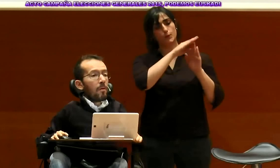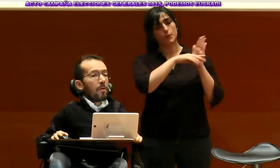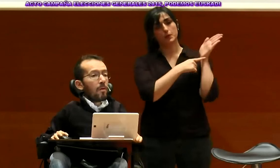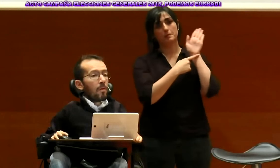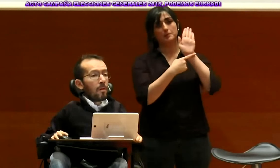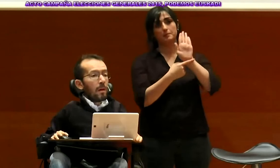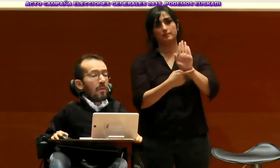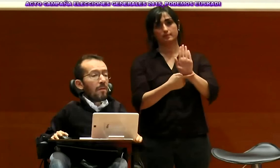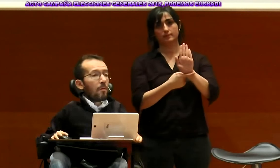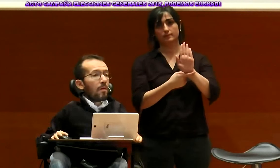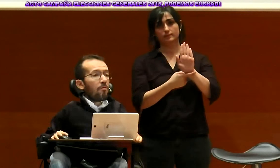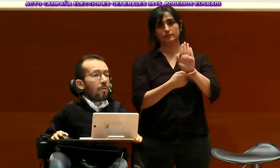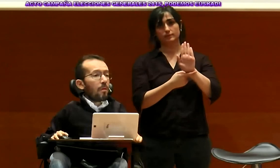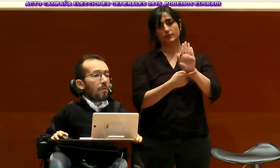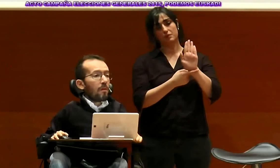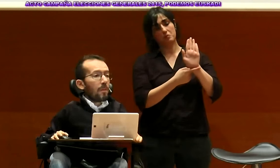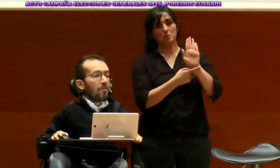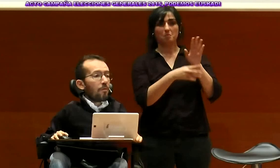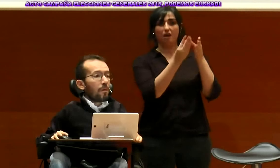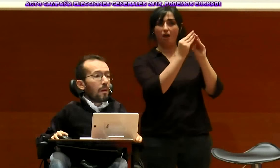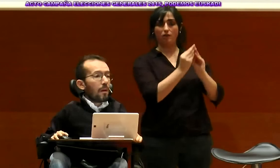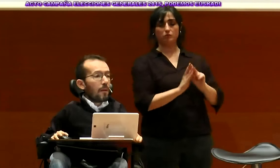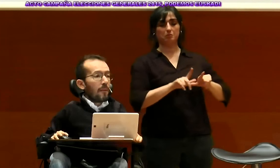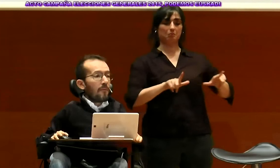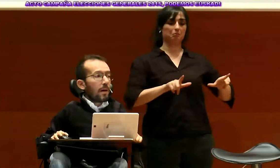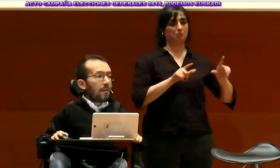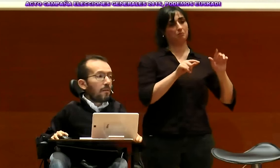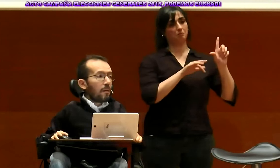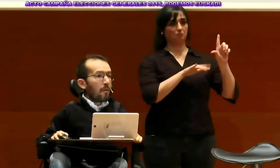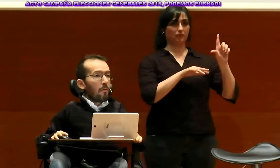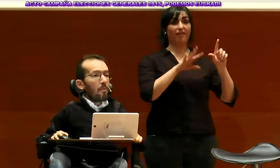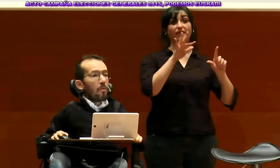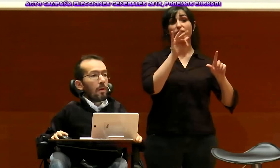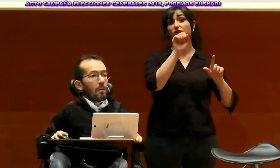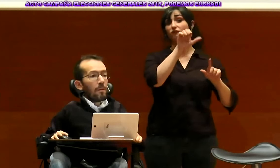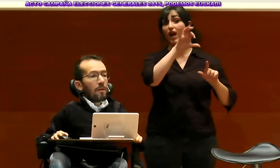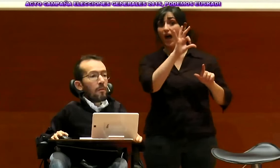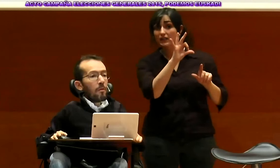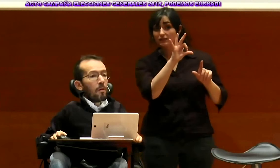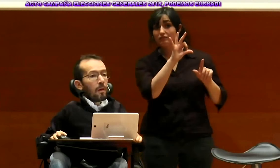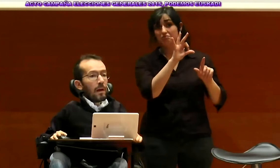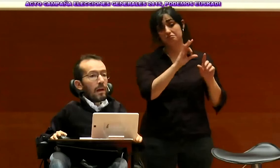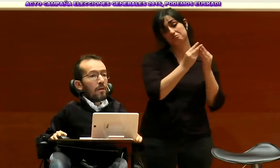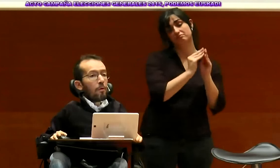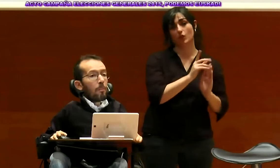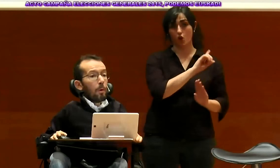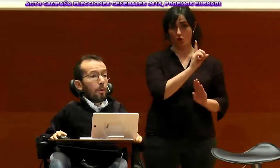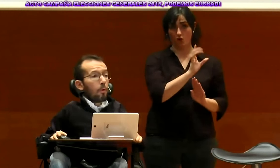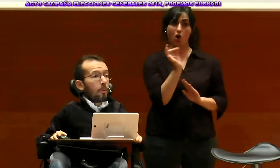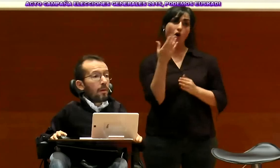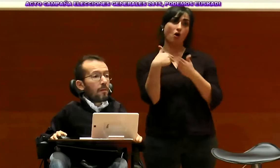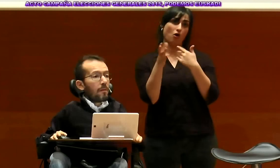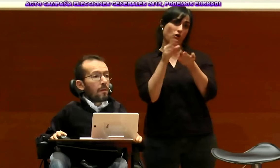sido, que no ha sido hecho en los despachos de FAES, o que no ha sido escrito por